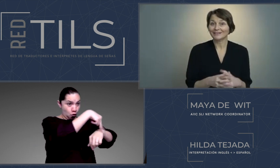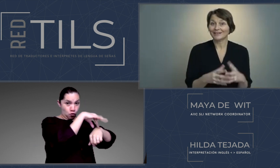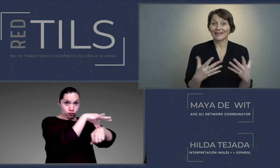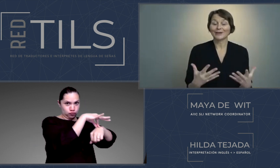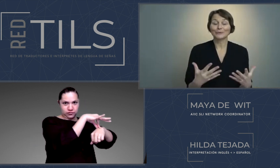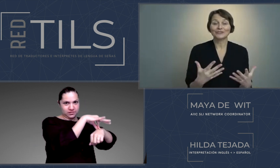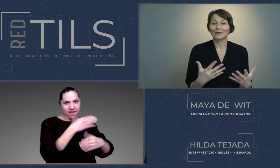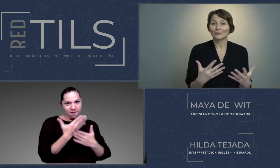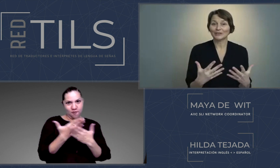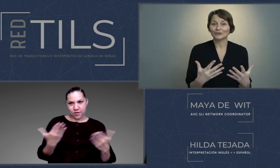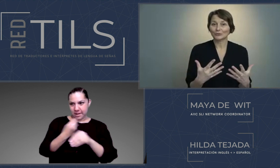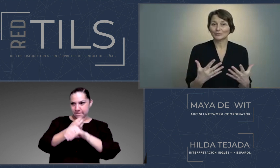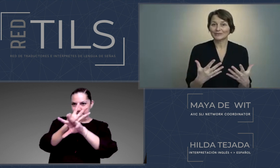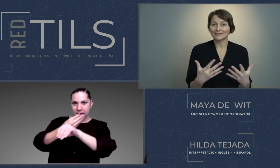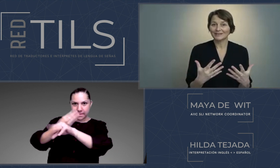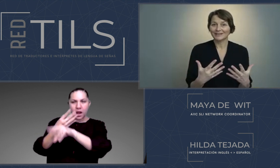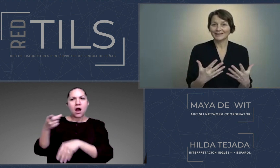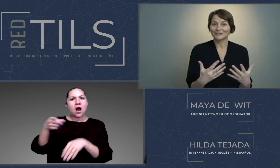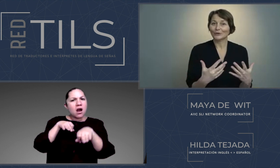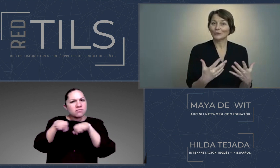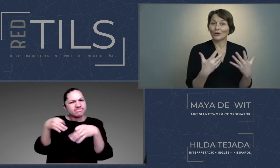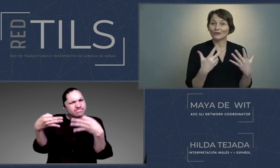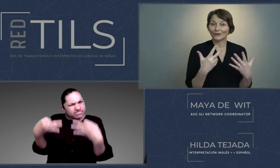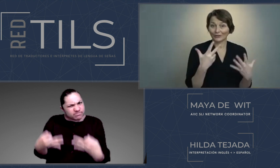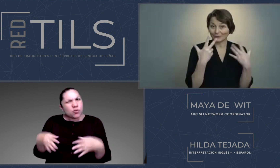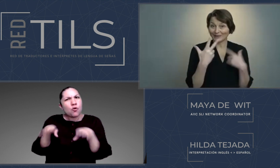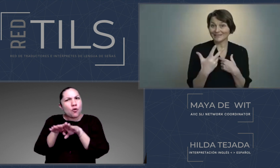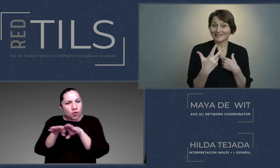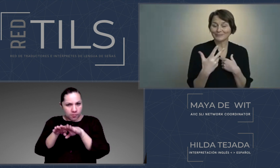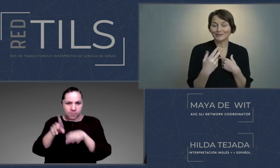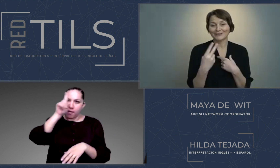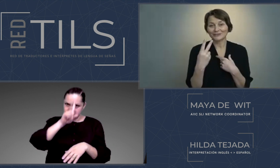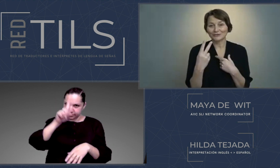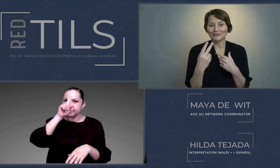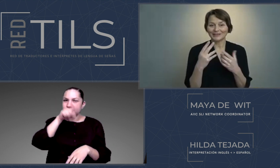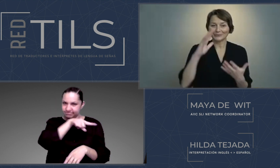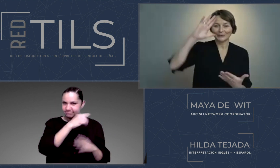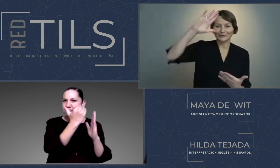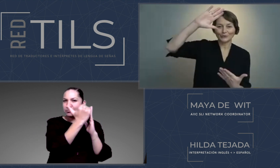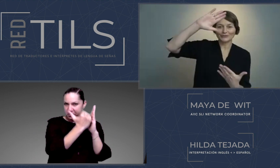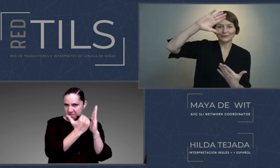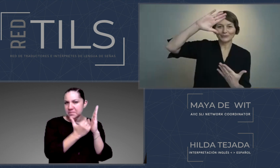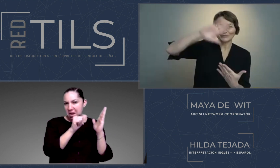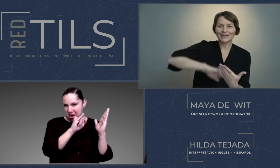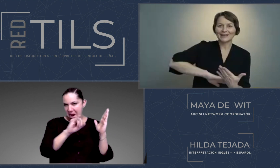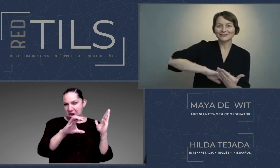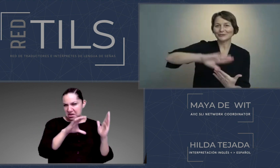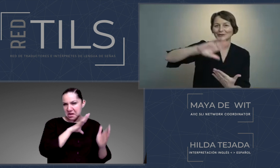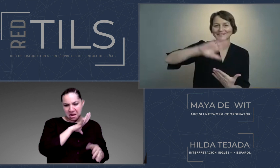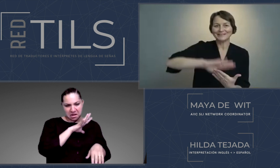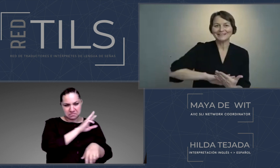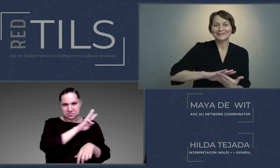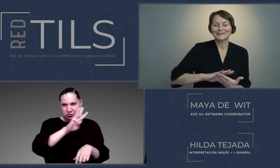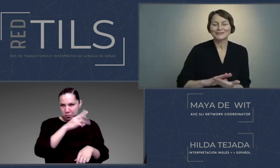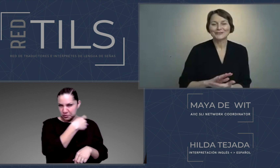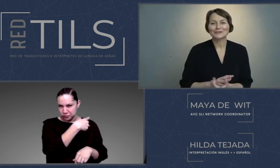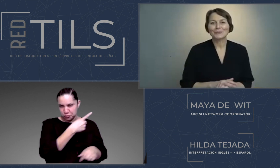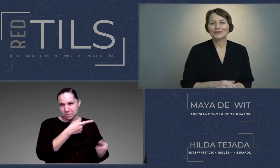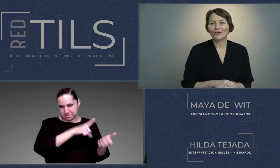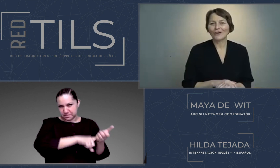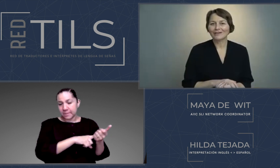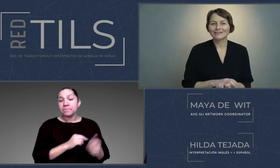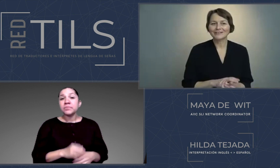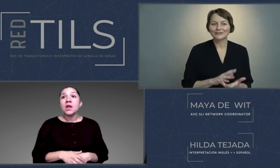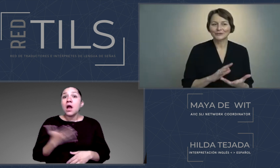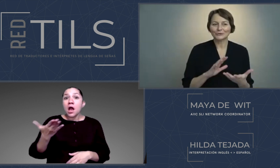para los intérpretes de lengua de señas, porque ciertamente nuestro, nuestra lengua ya no